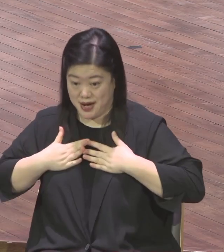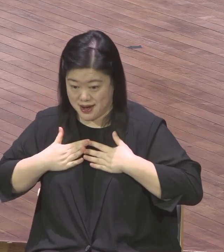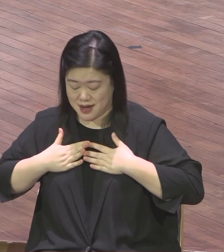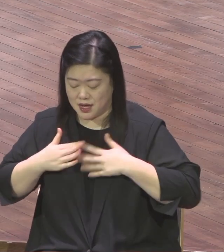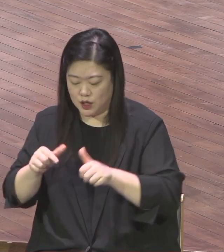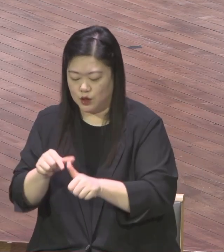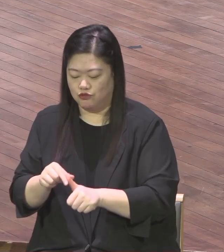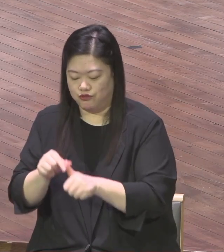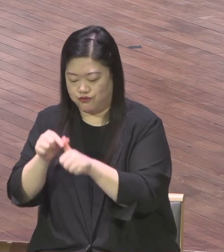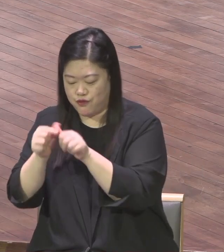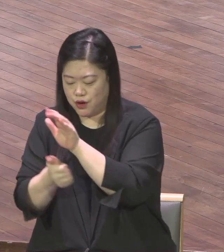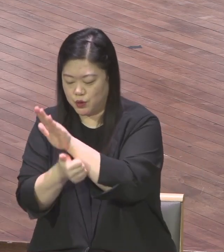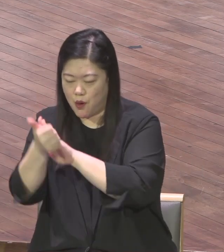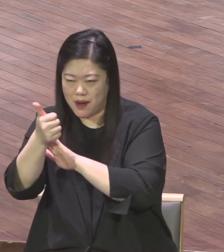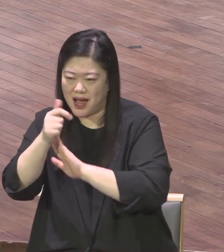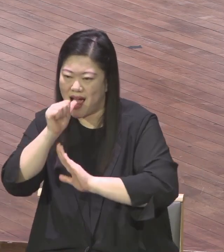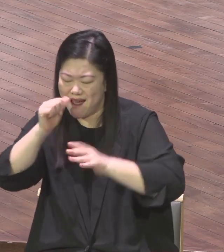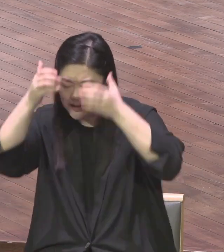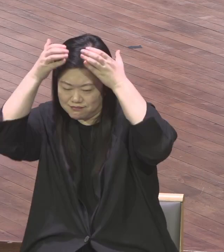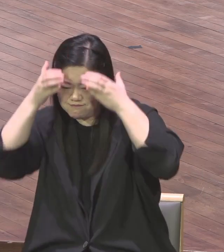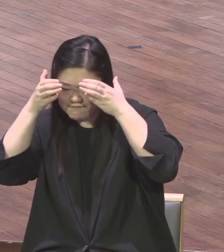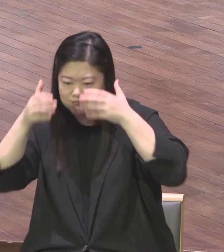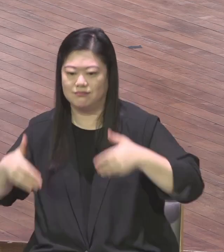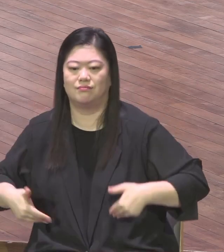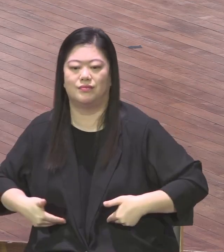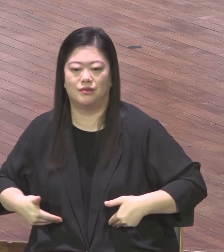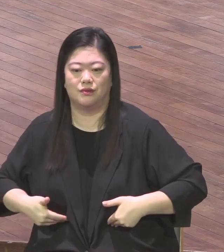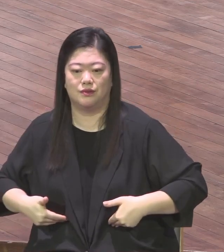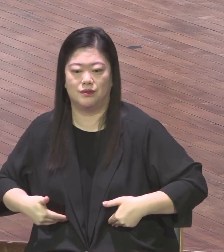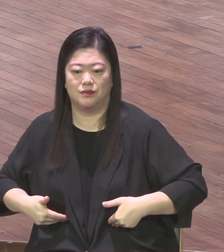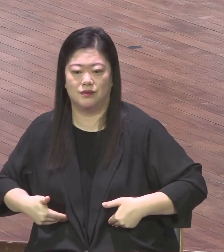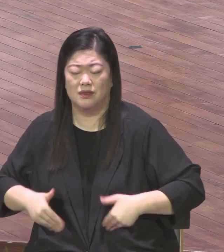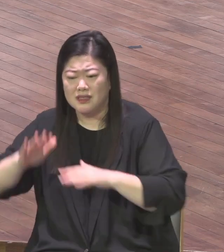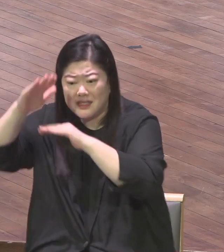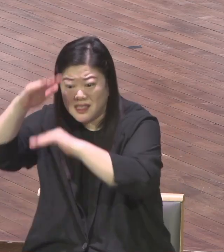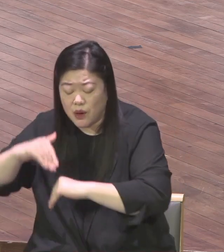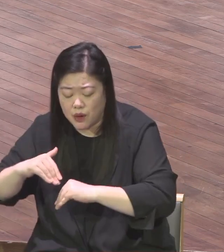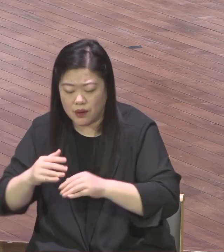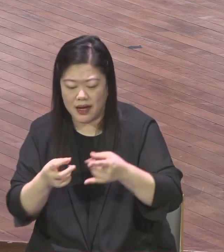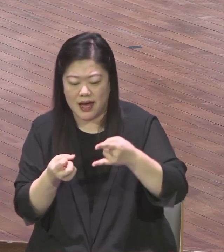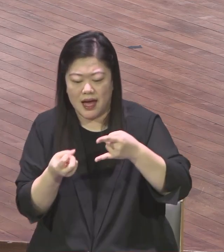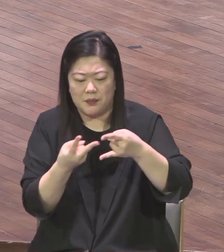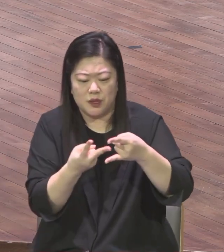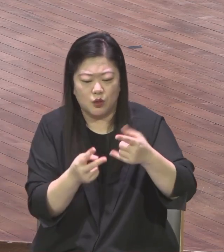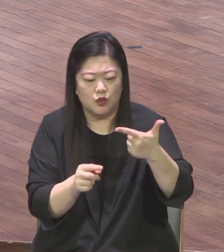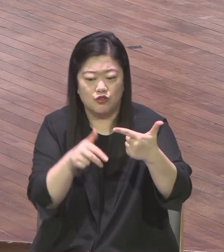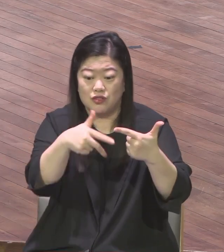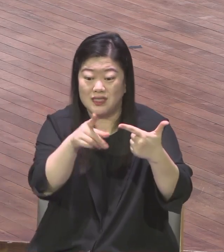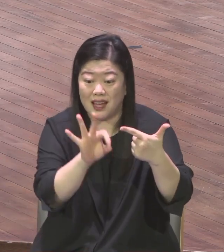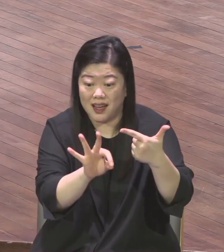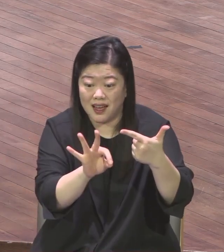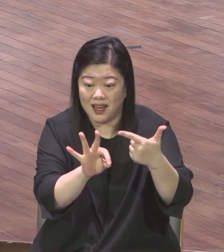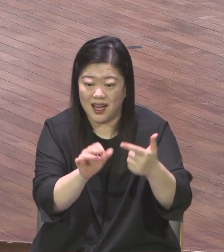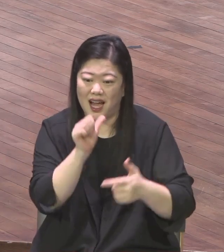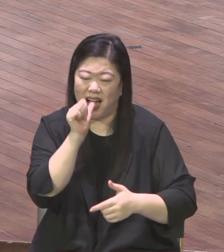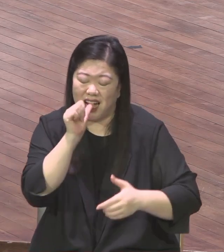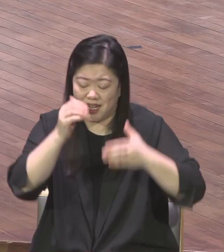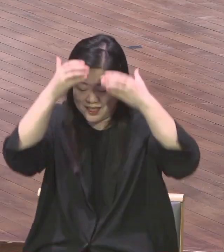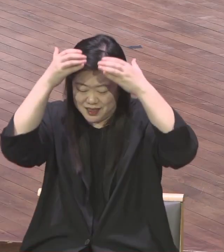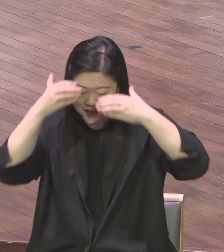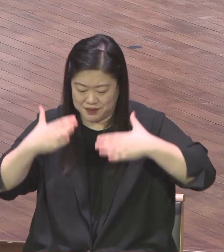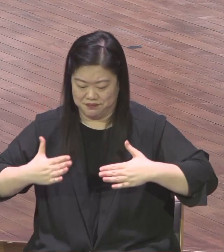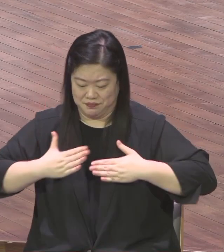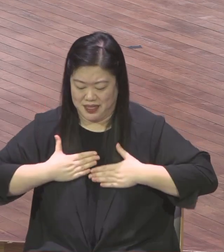구원의 소망의 투구를 서자. 에베소 6장 기록된 말씀과 같이 하나님의 전신 갑주로